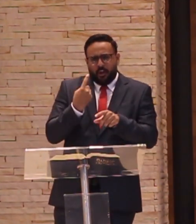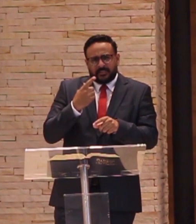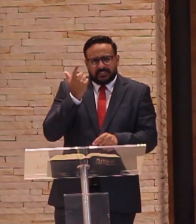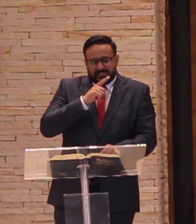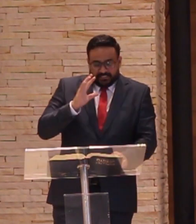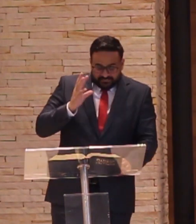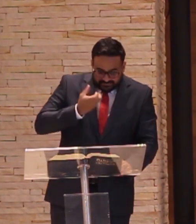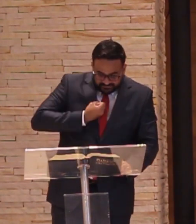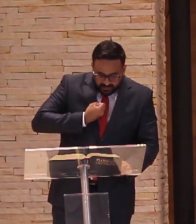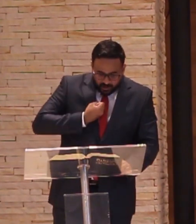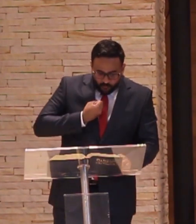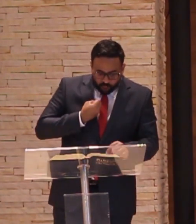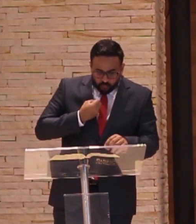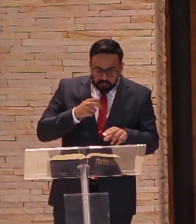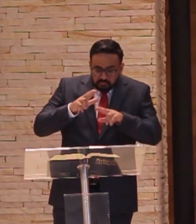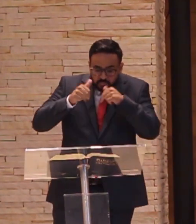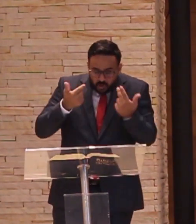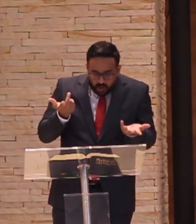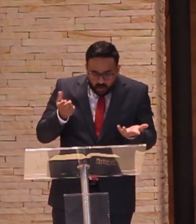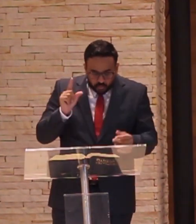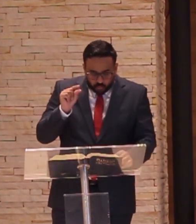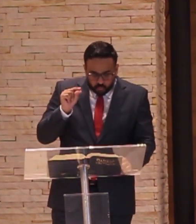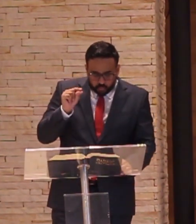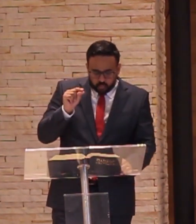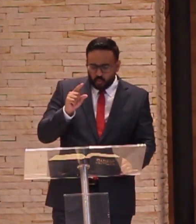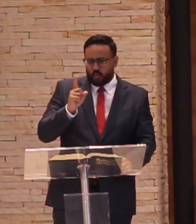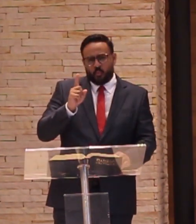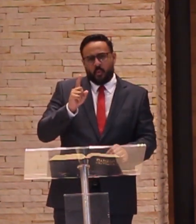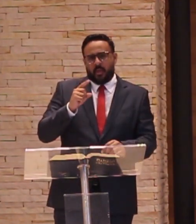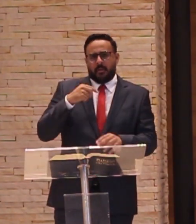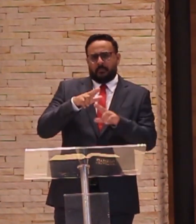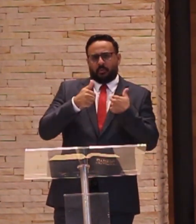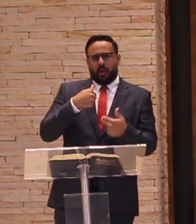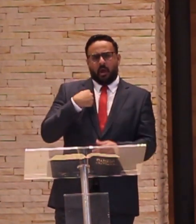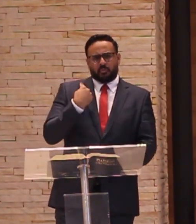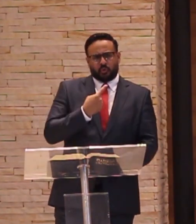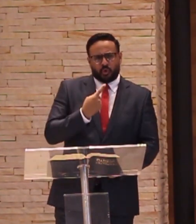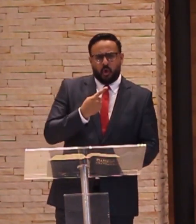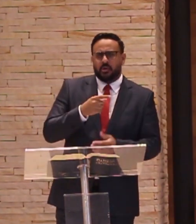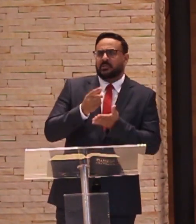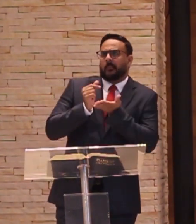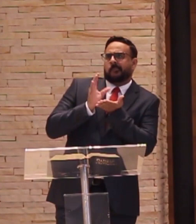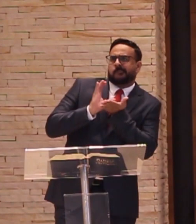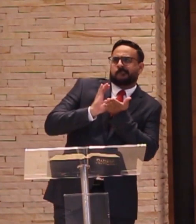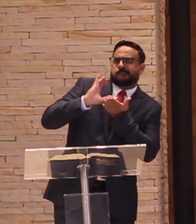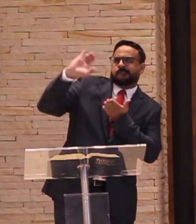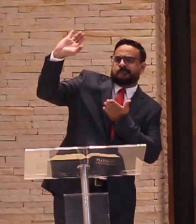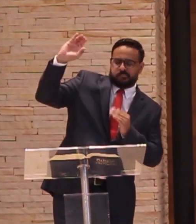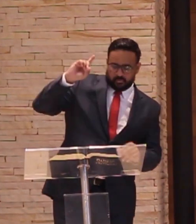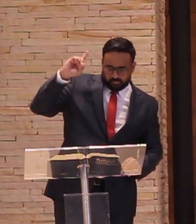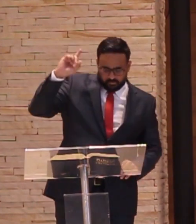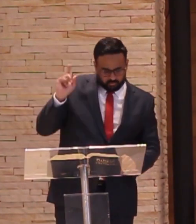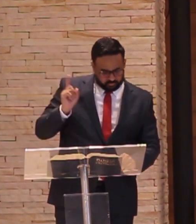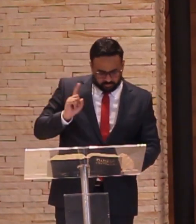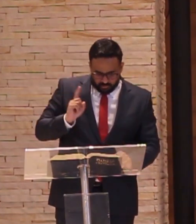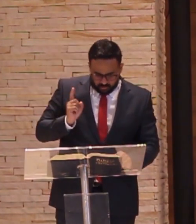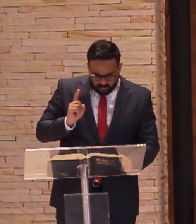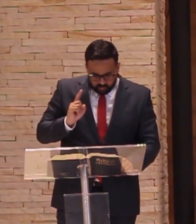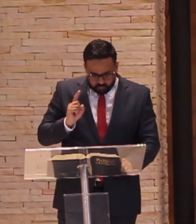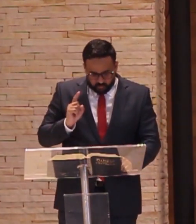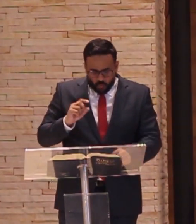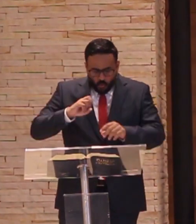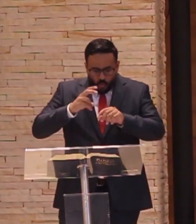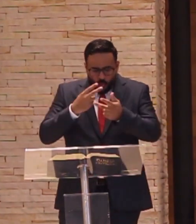sabendo que não foi mediante coisas corruptíveis, como prata ou